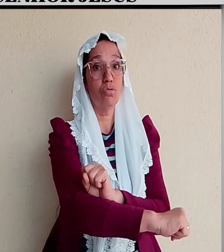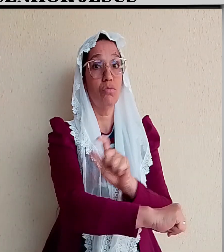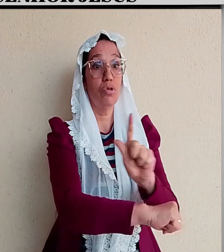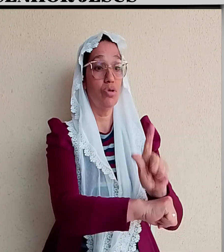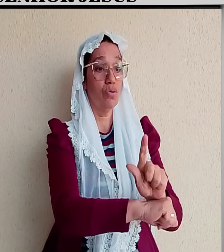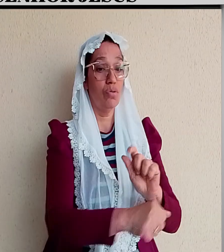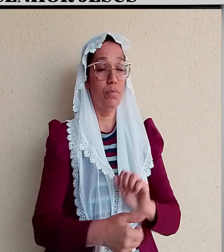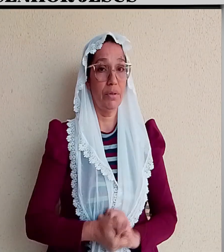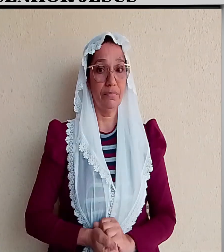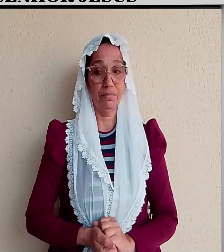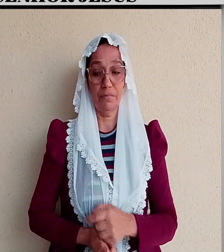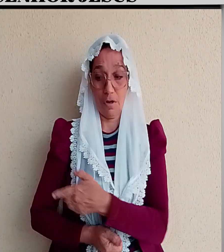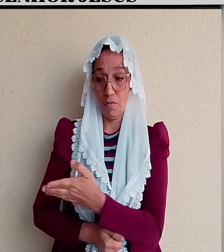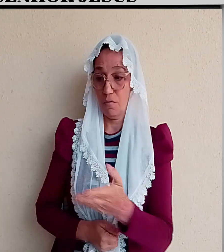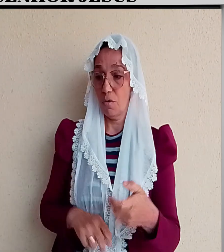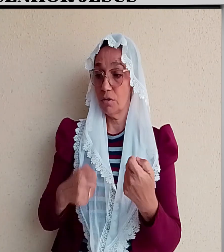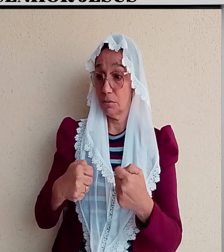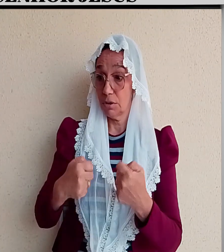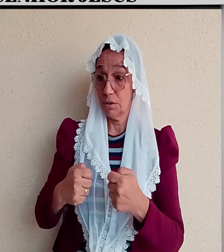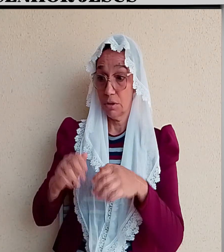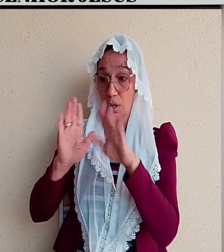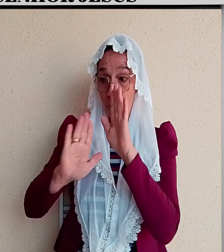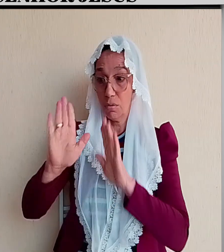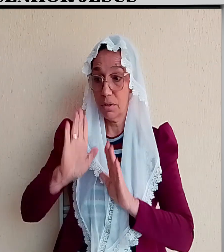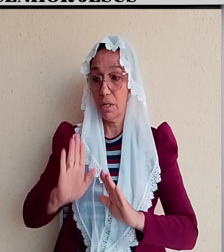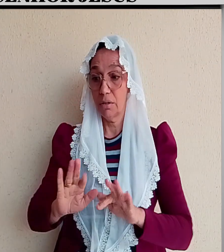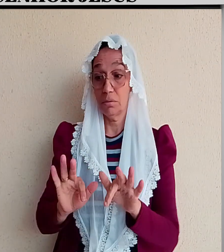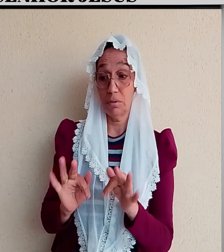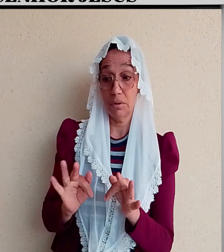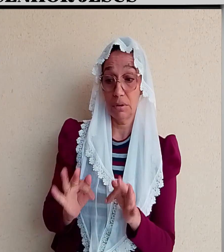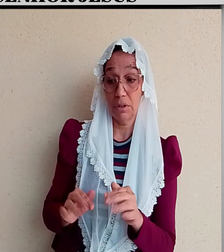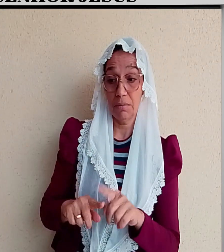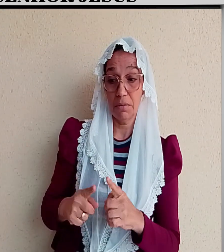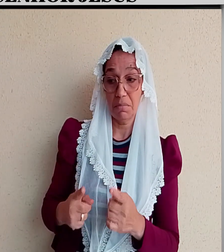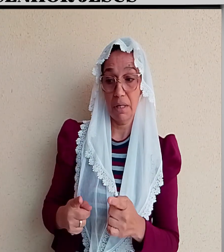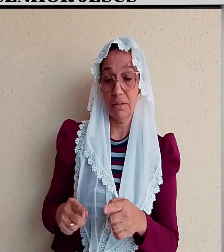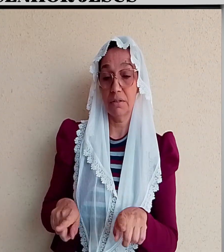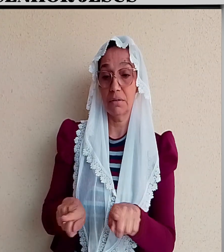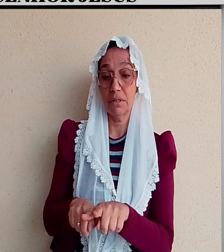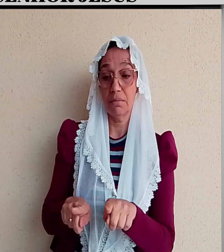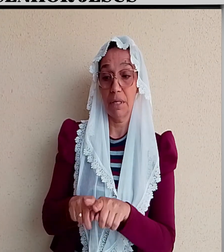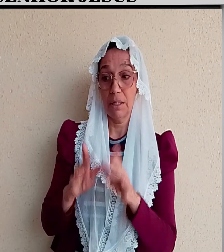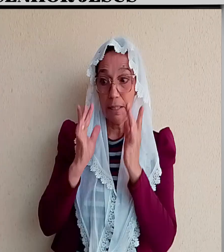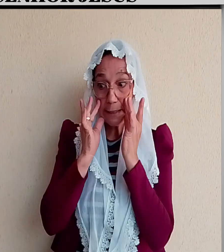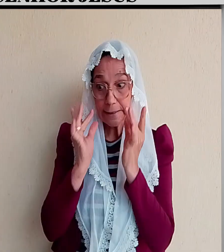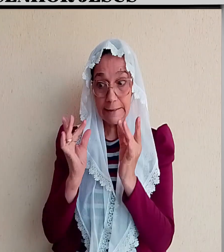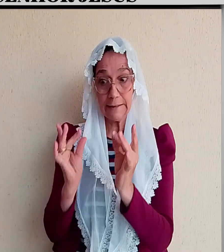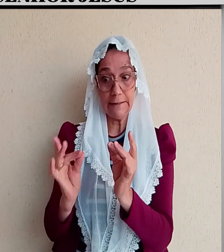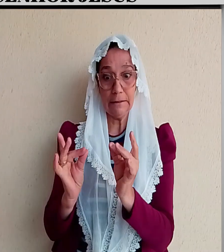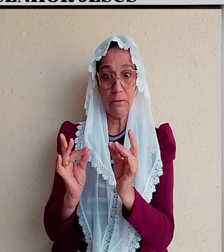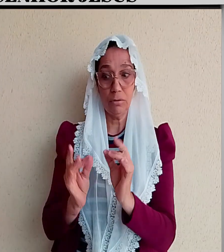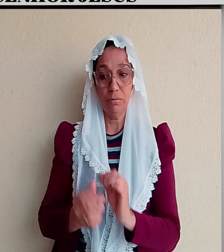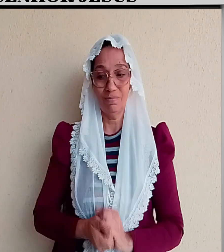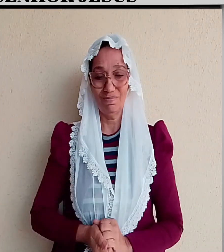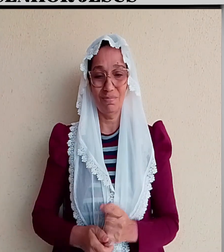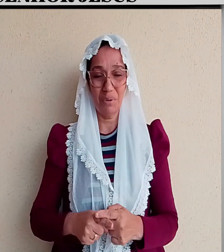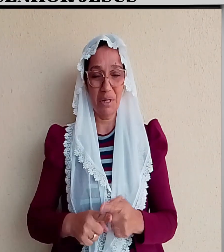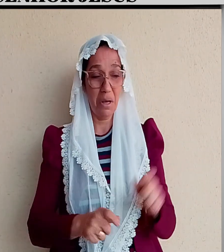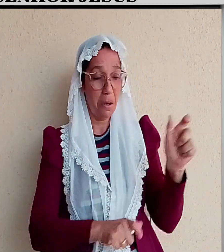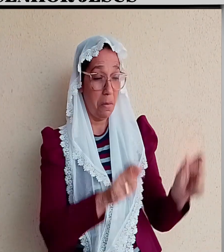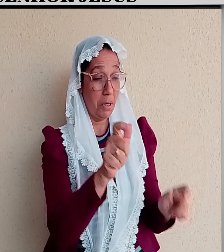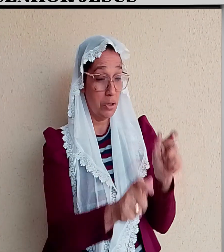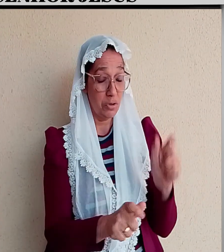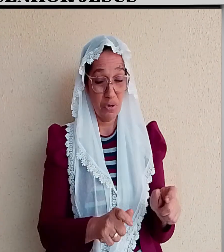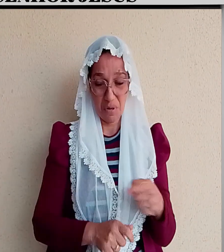serpentes, e simples como as pombas. Acautelai-vos, porém, dos homens, porque eles vos entregarão aos sinédrios, e